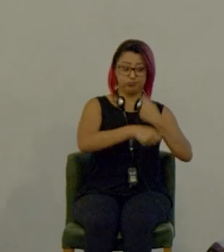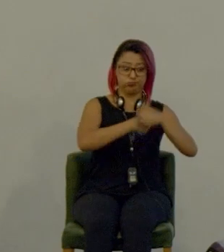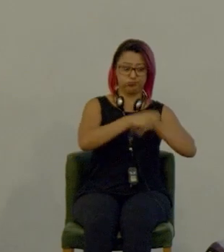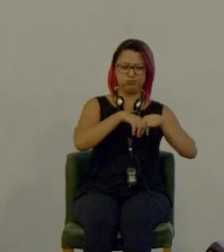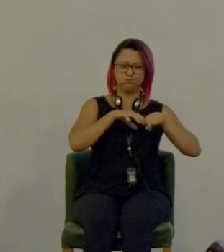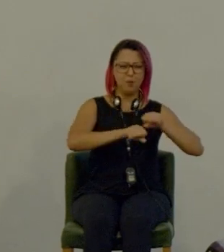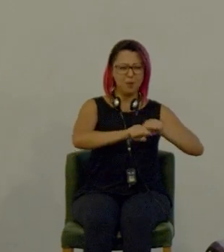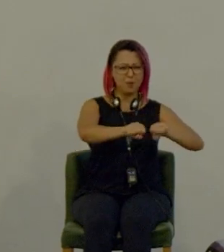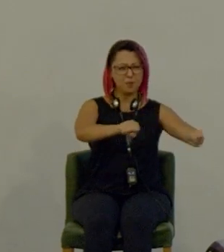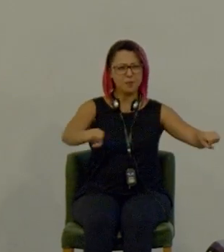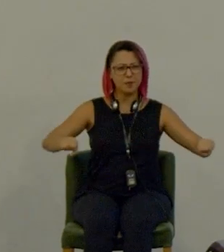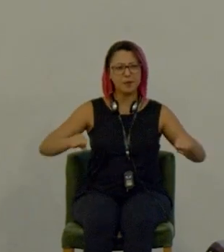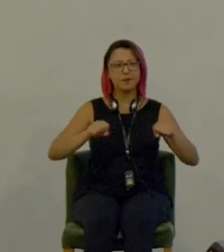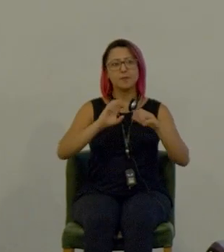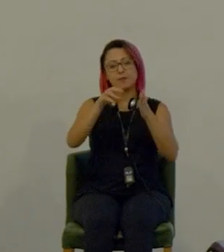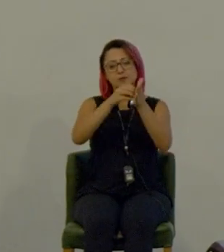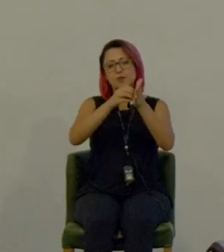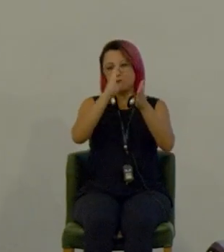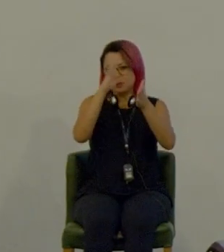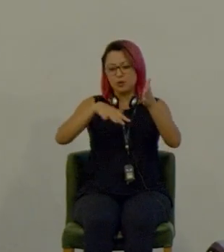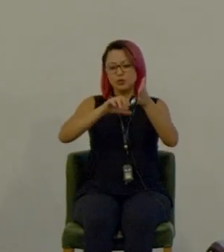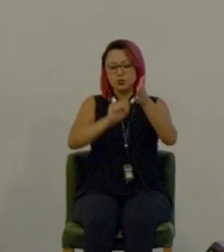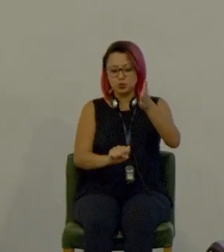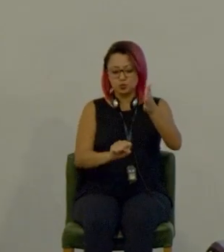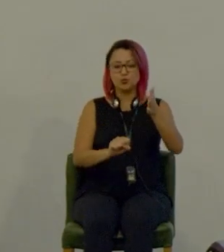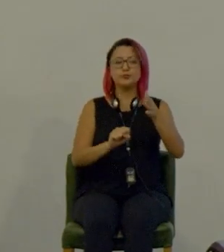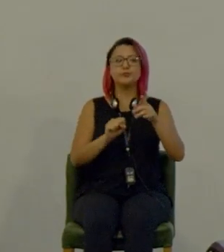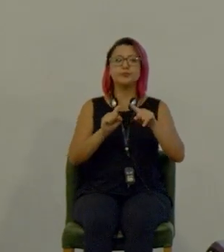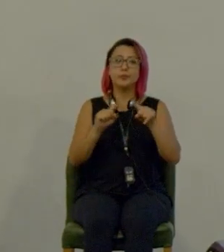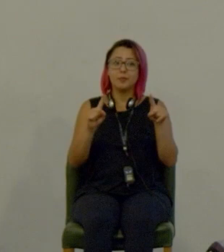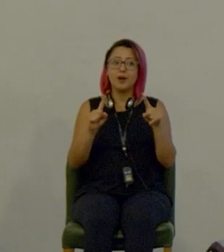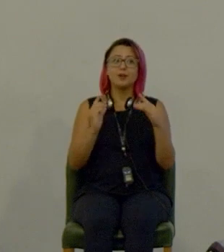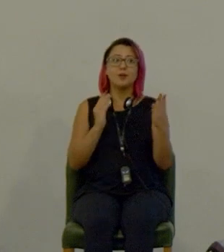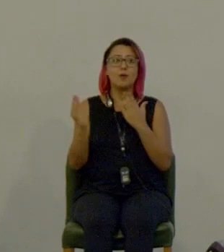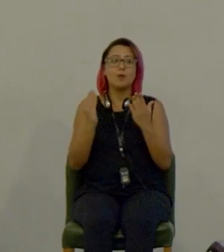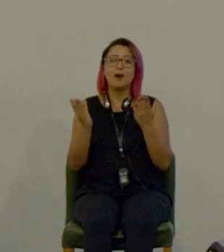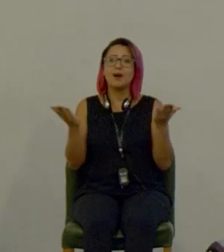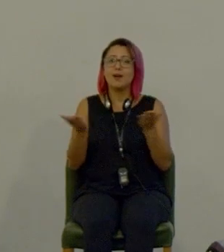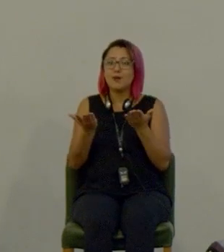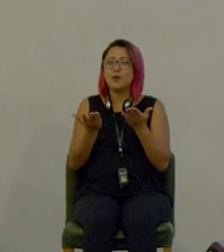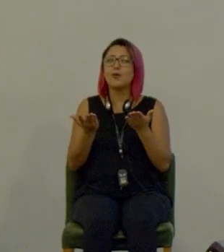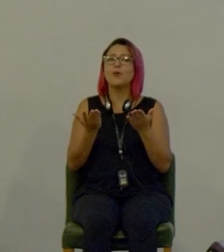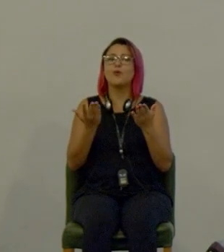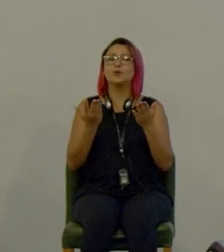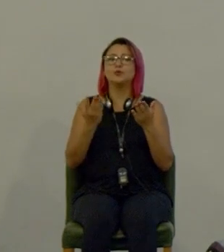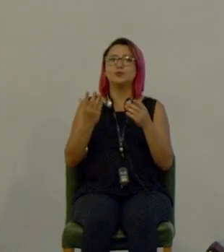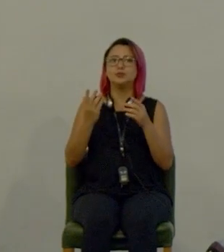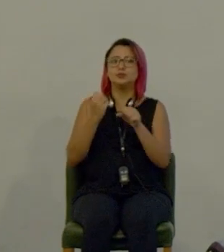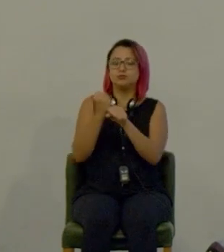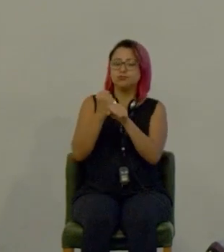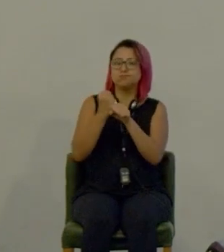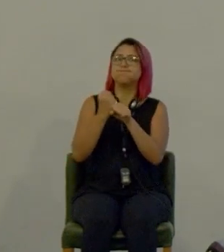muito violenta pelo sul da Amazônia e essas formas de conhecimento milenares que existem ainda na região. Um outro